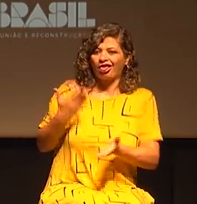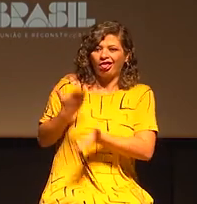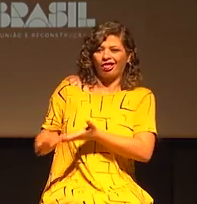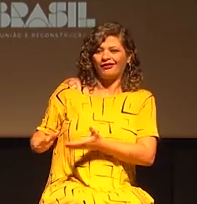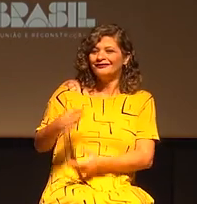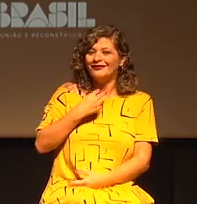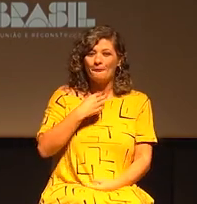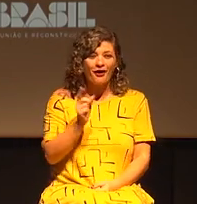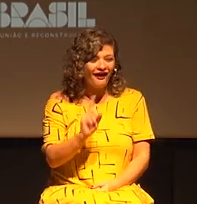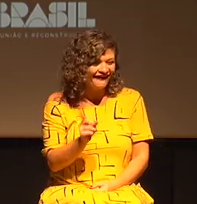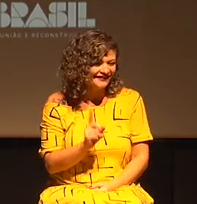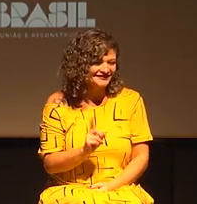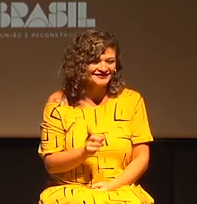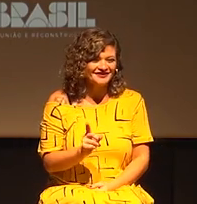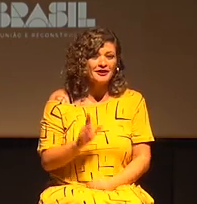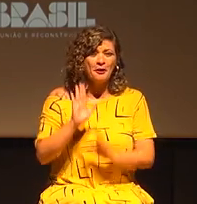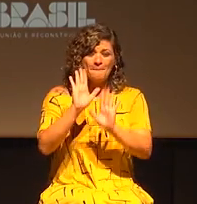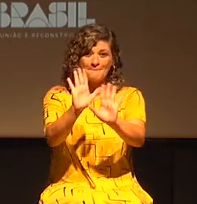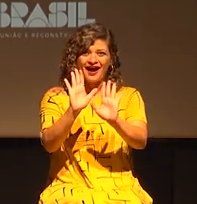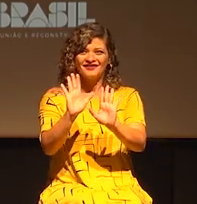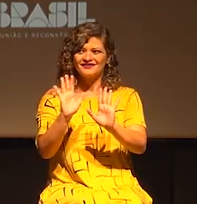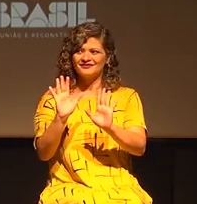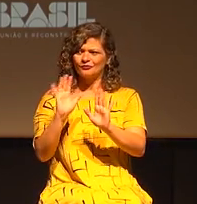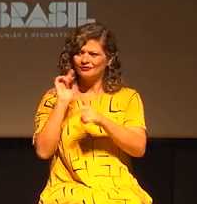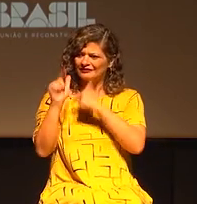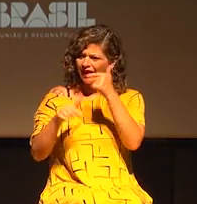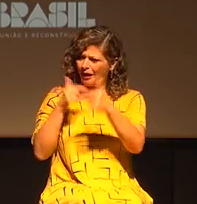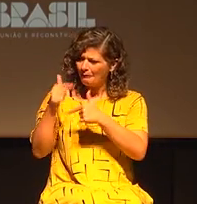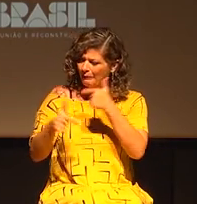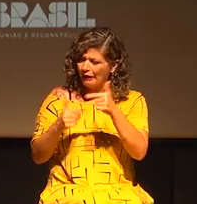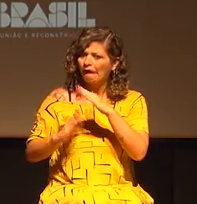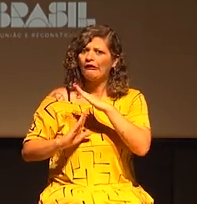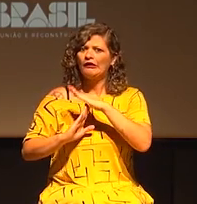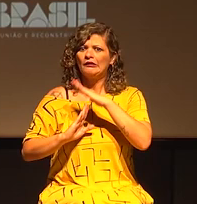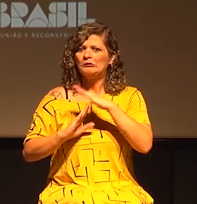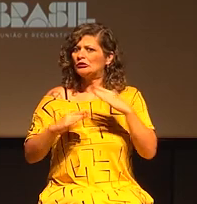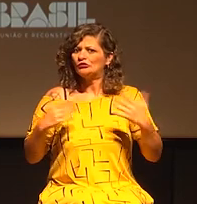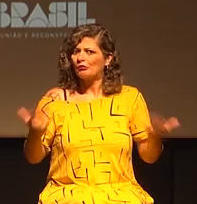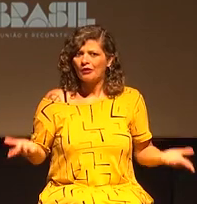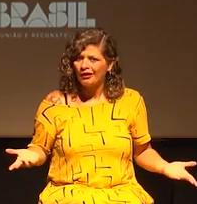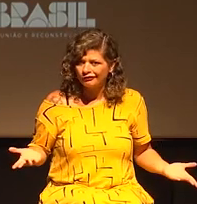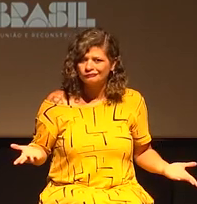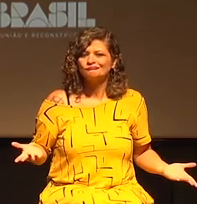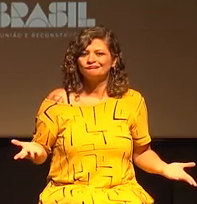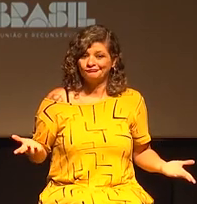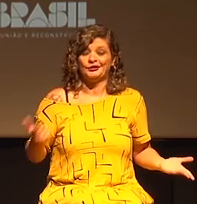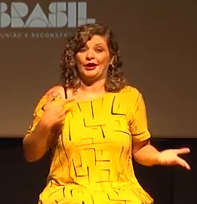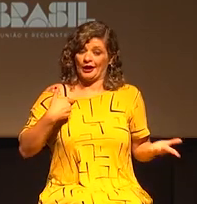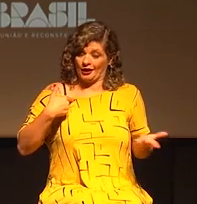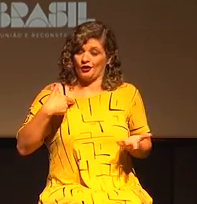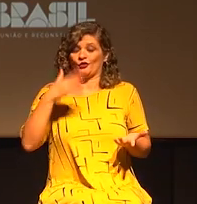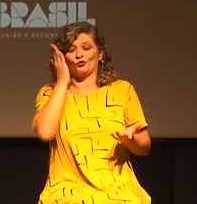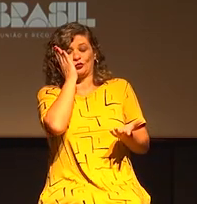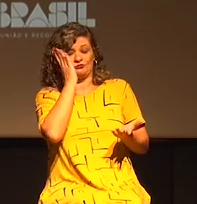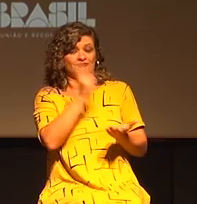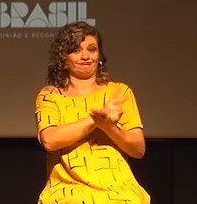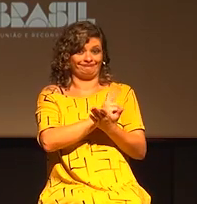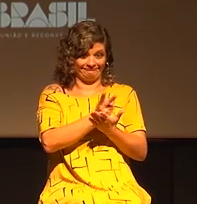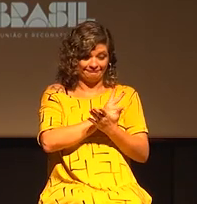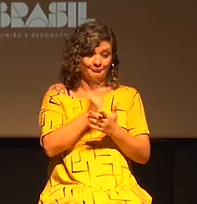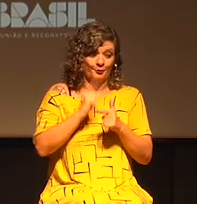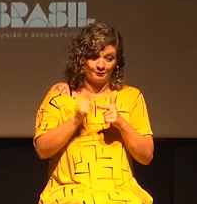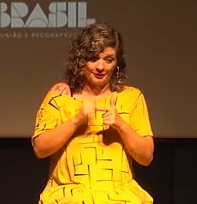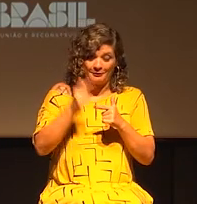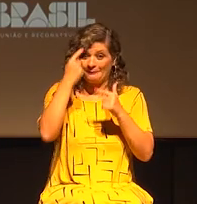onde você consegue alcançar Então esse é um Desafio que tira o sono e